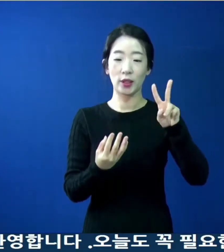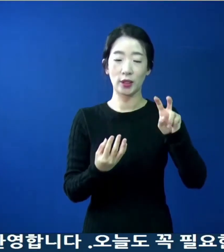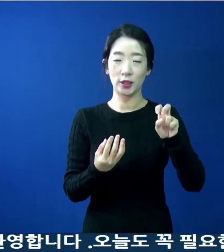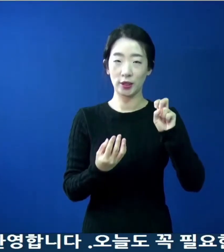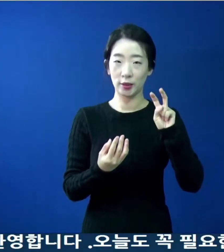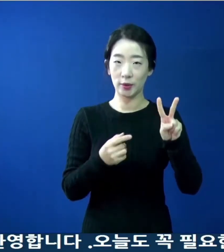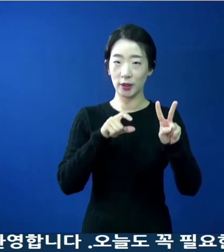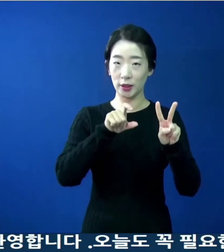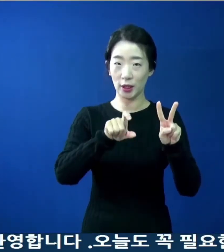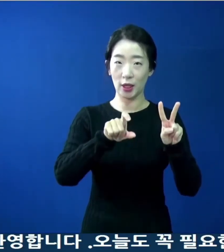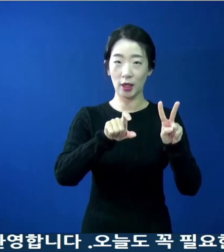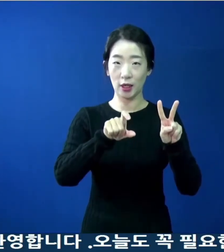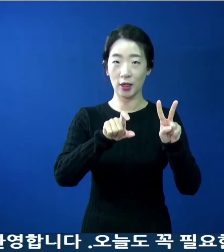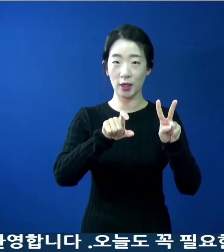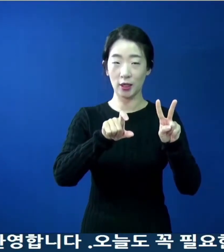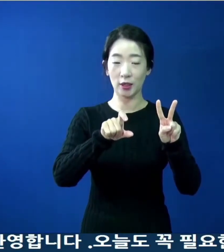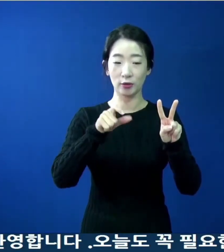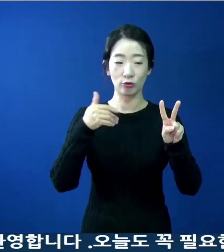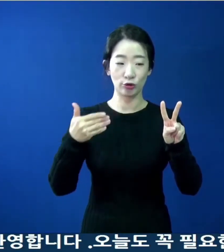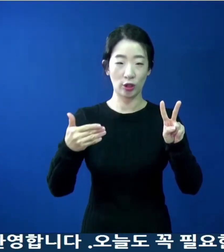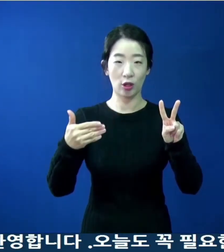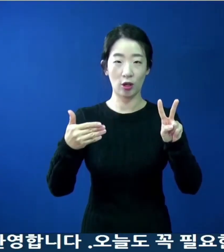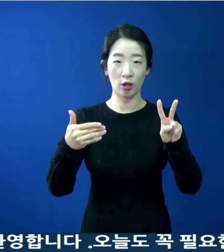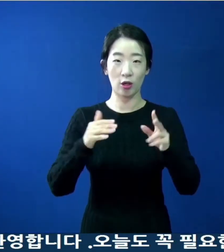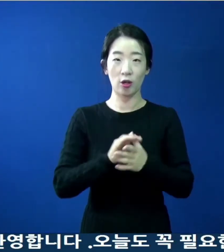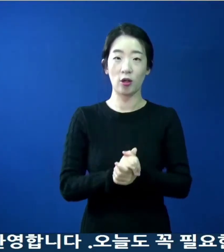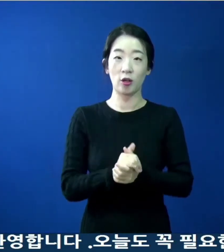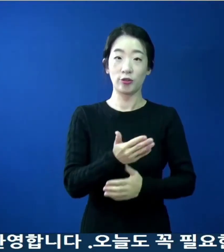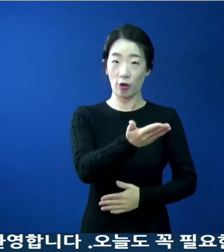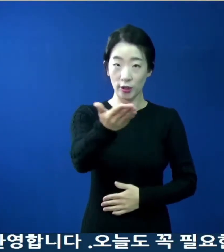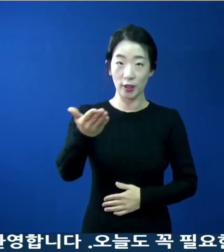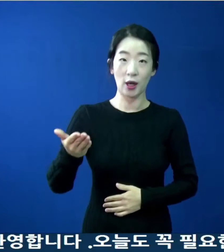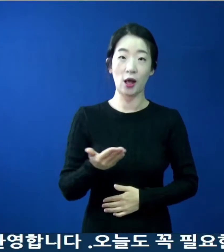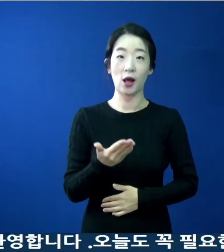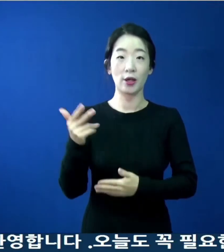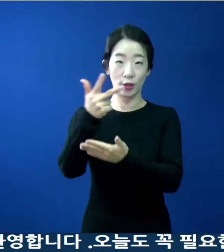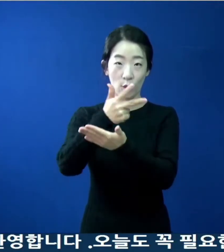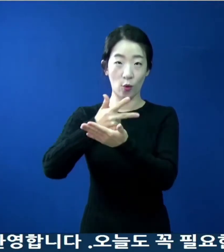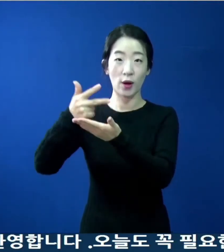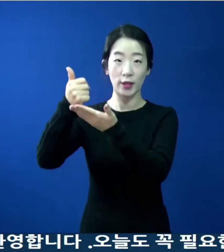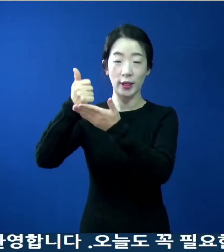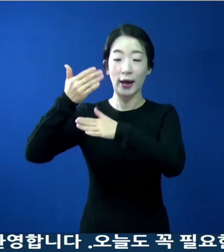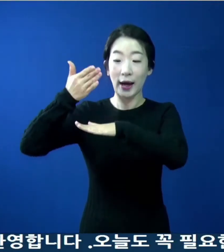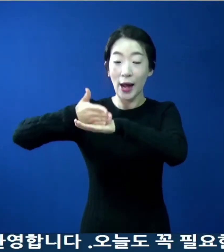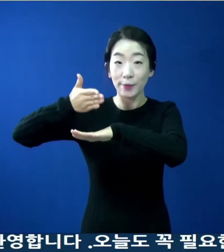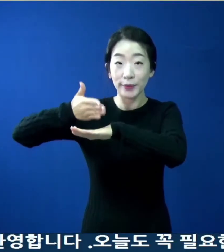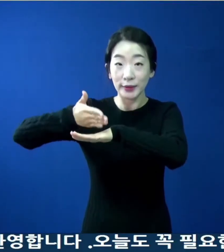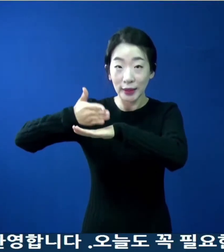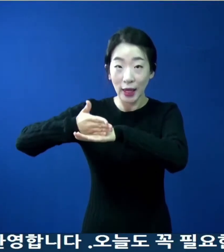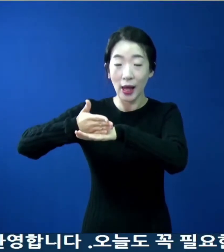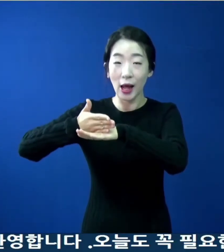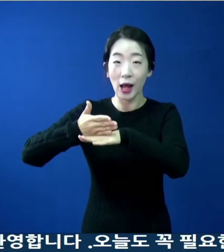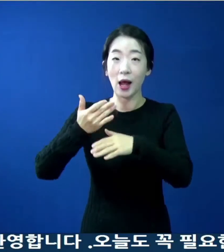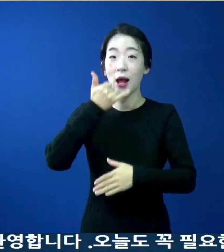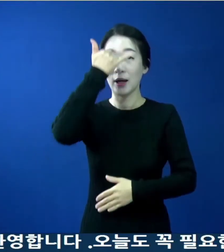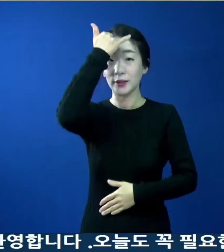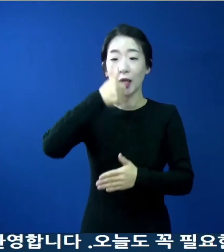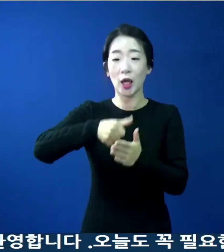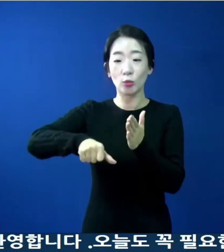말씀이었죠. 이렇게 기록이 되어 있습니다. 너희가 여호와께 감사의